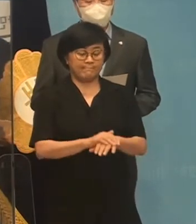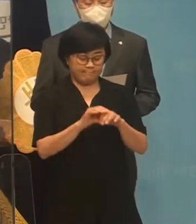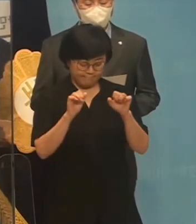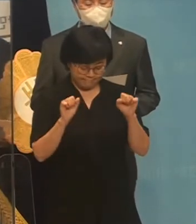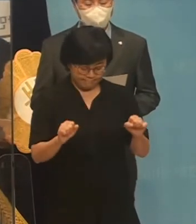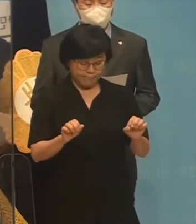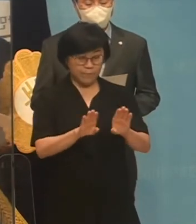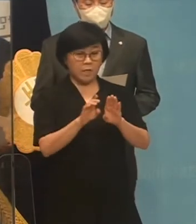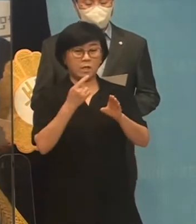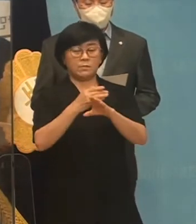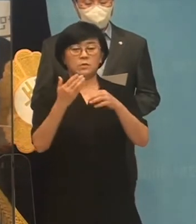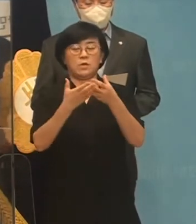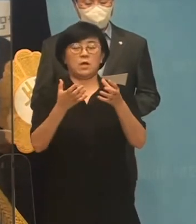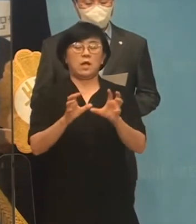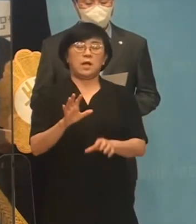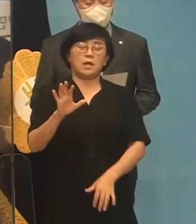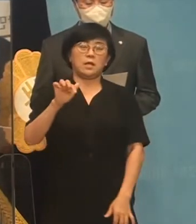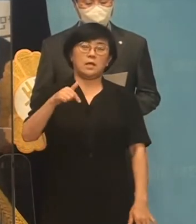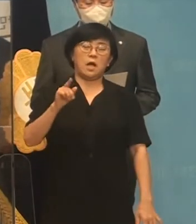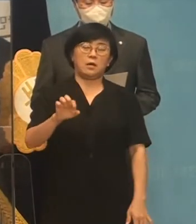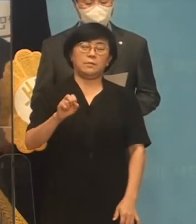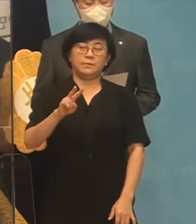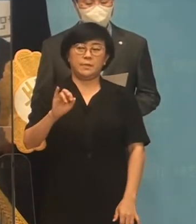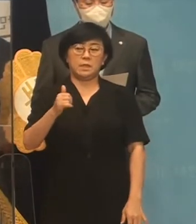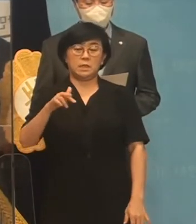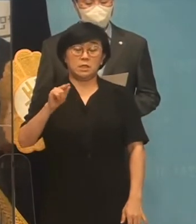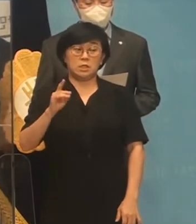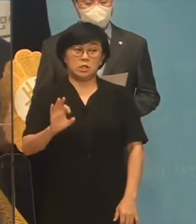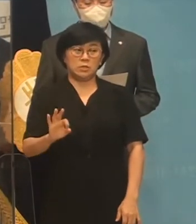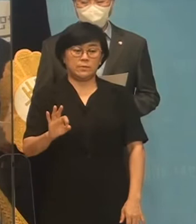안녕하십니까. 열린민주당 강민정입니다.